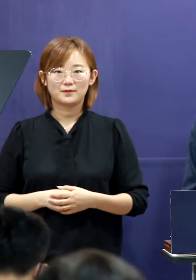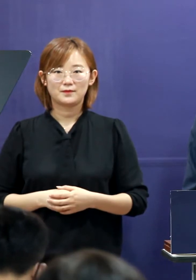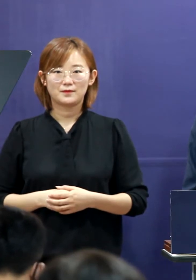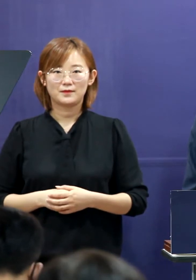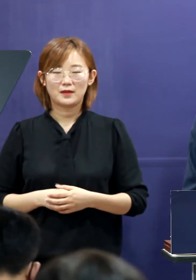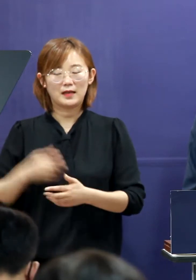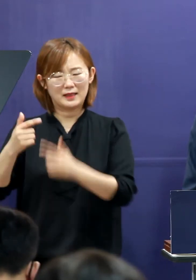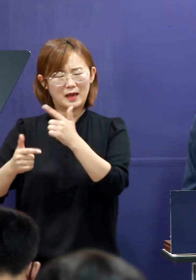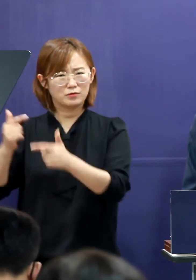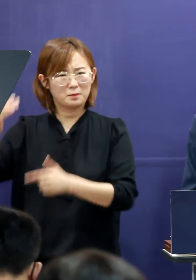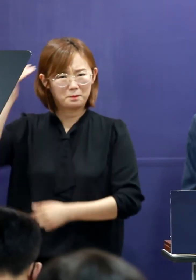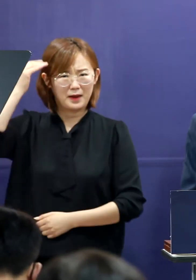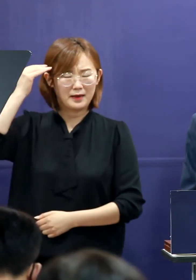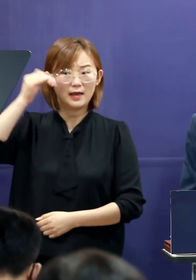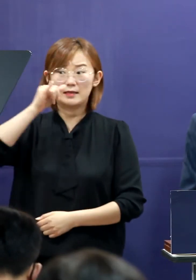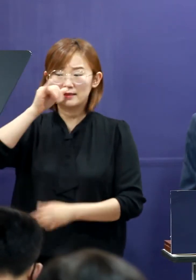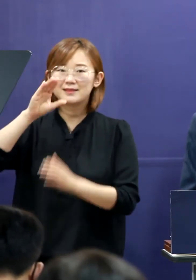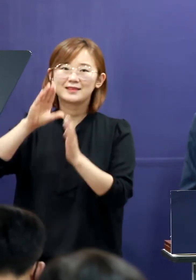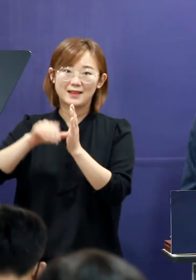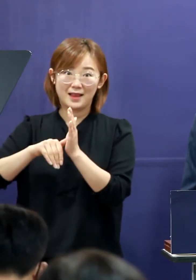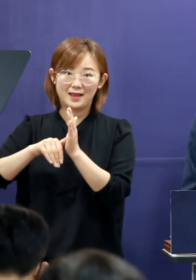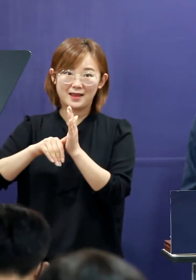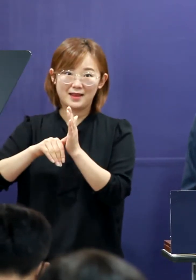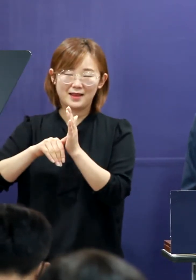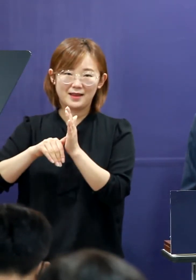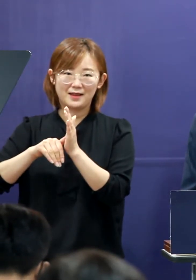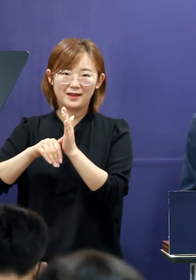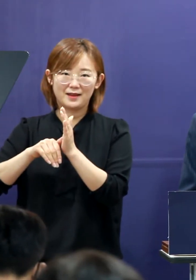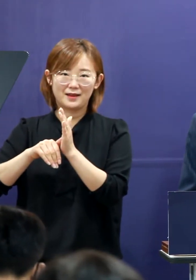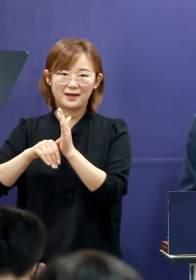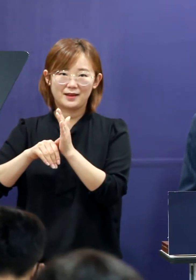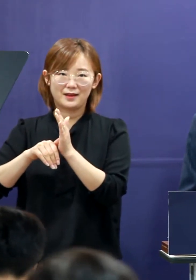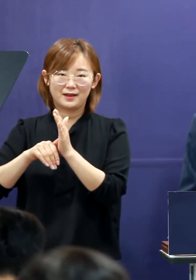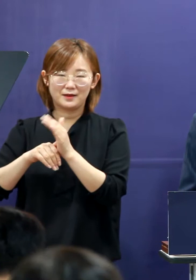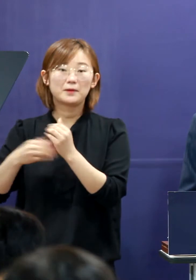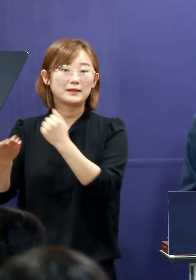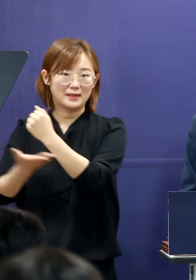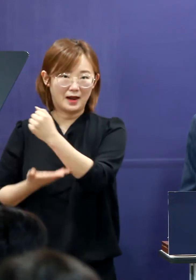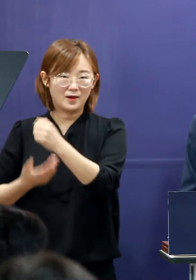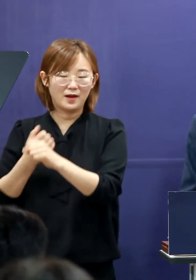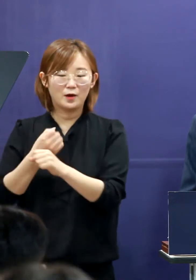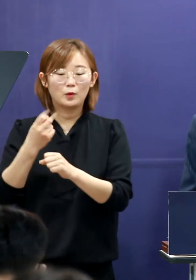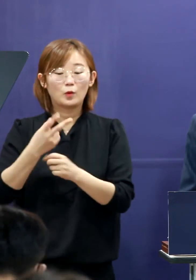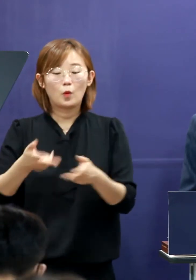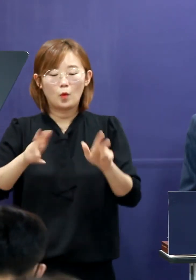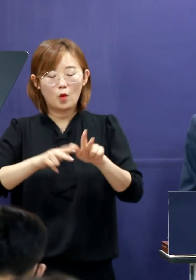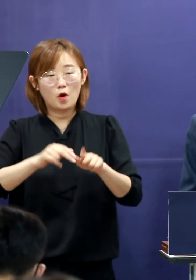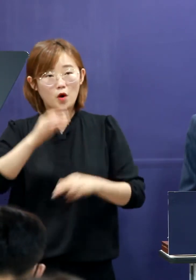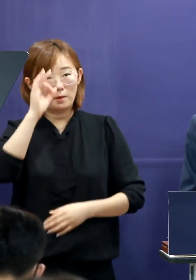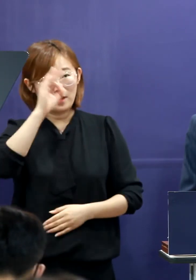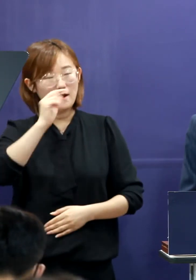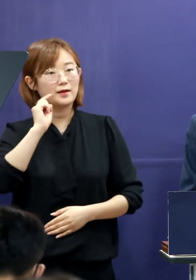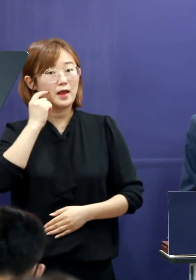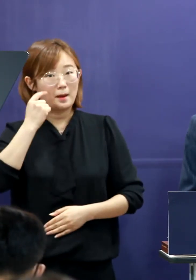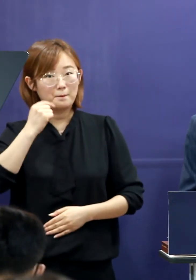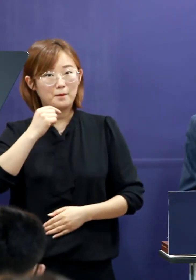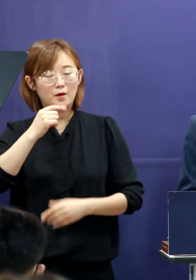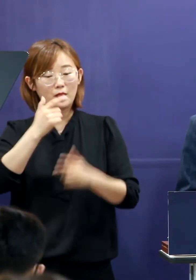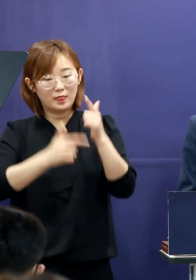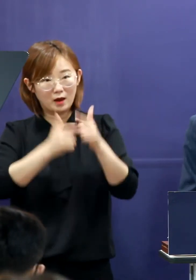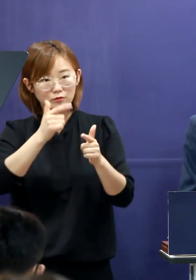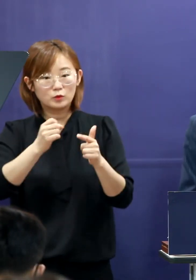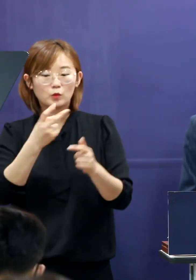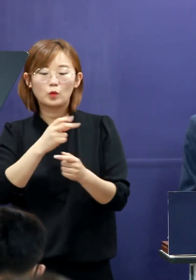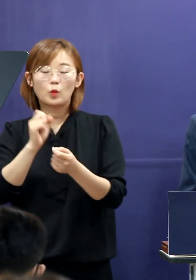지장을 좀 주는 그런 경우라든지 또 이제 공원의 경우에 관상수라든지 이런 꽃이라든지 이런